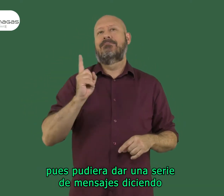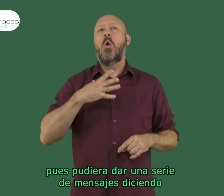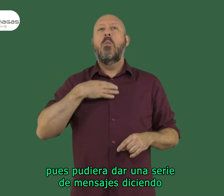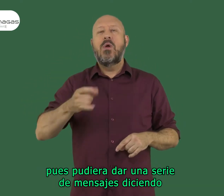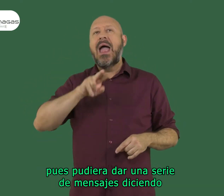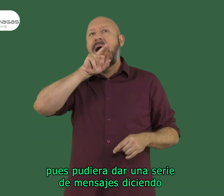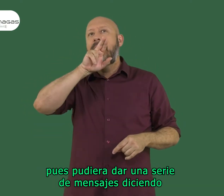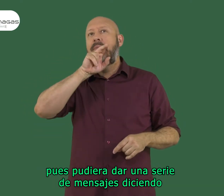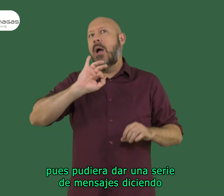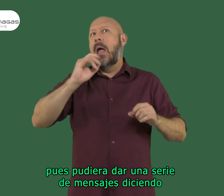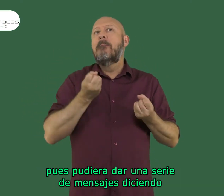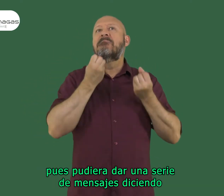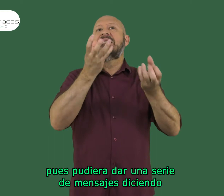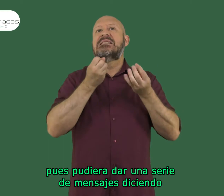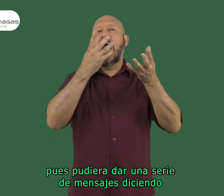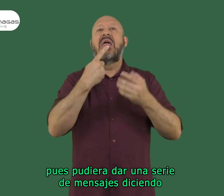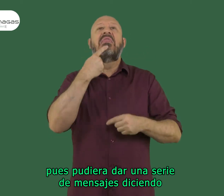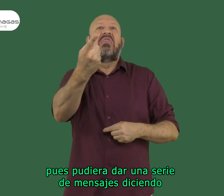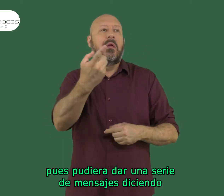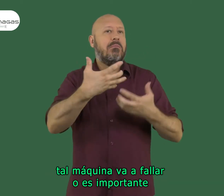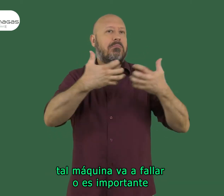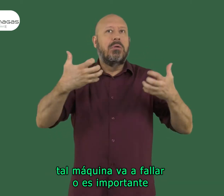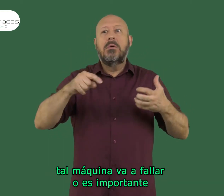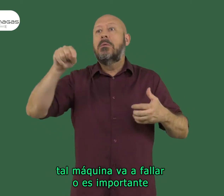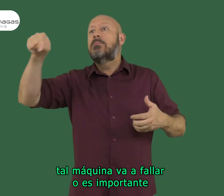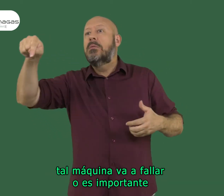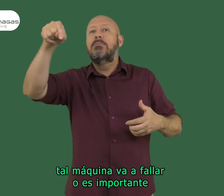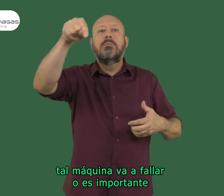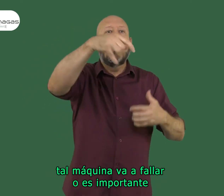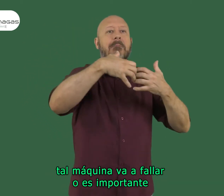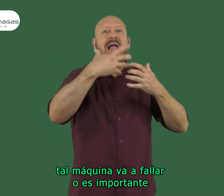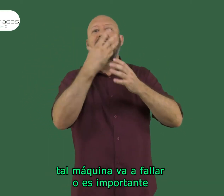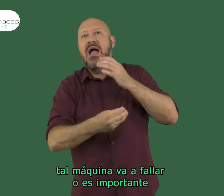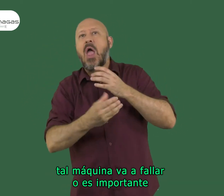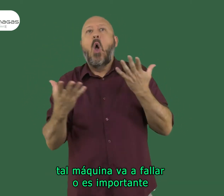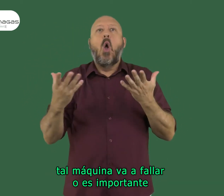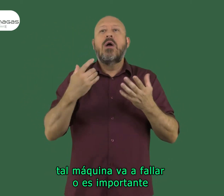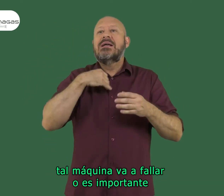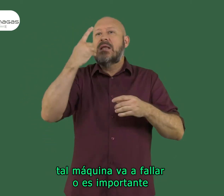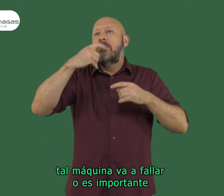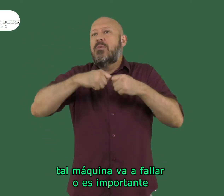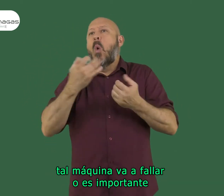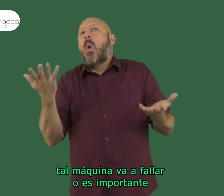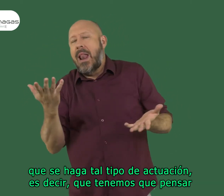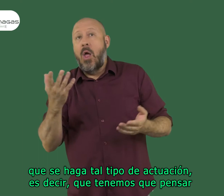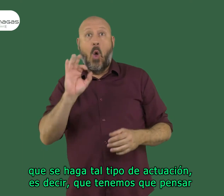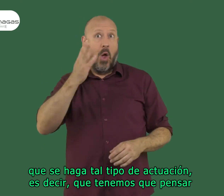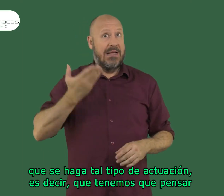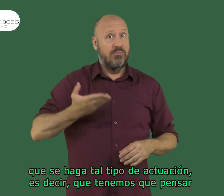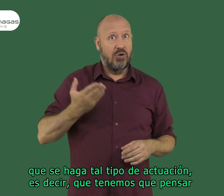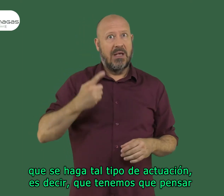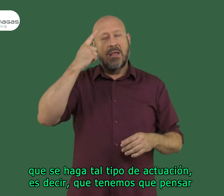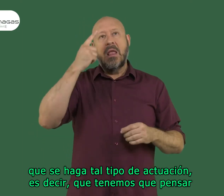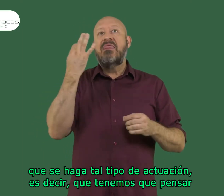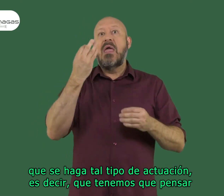pues pudiera dar una serie de mensajes diciendo tal máquina va a fallar o es importante que se haga